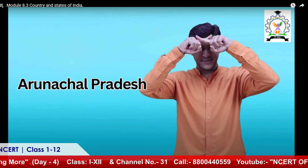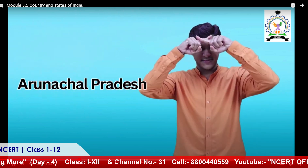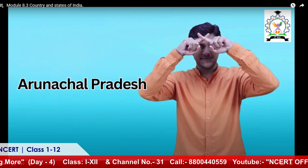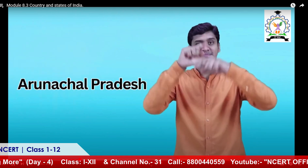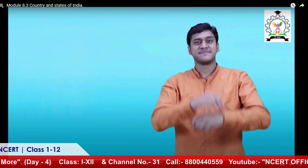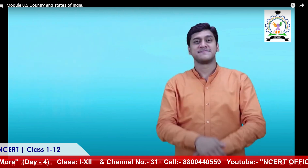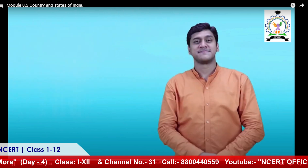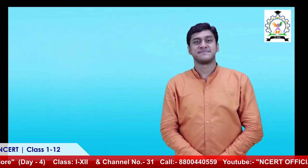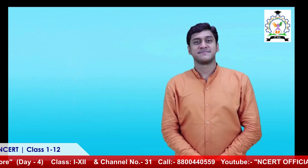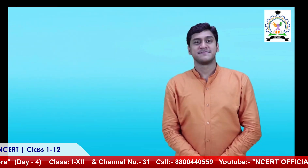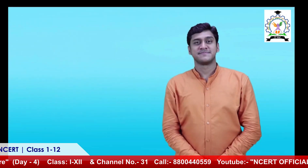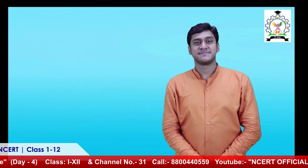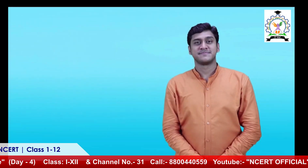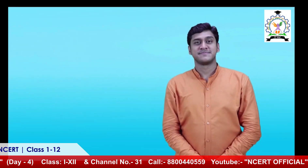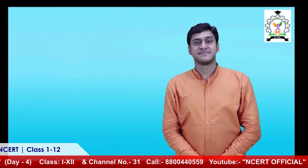अरुणाचल प्रदेश,